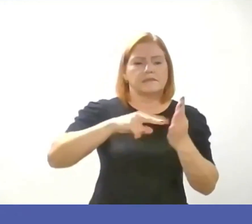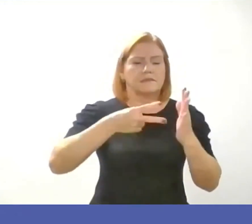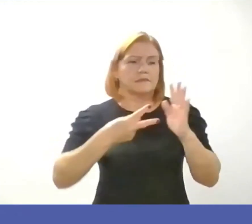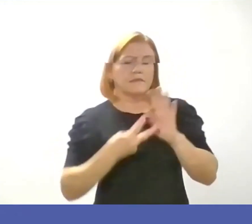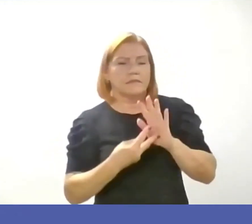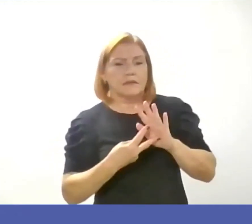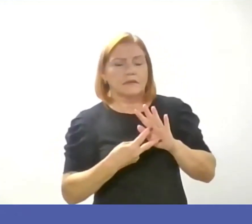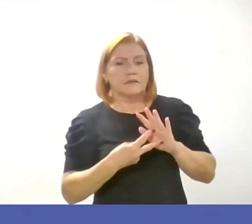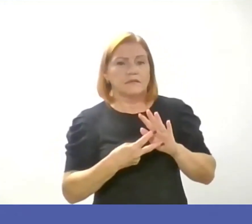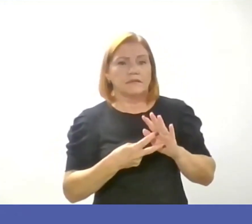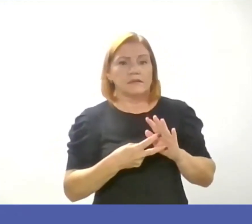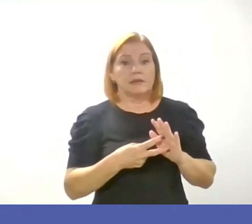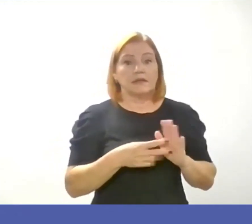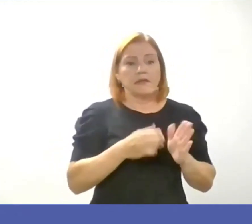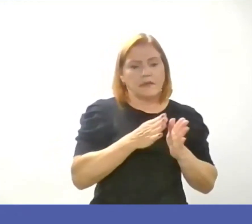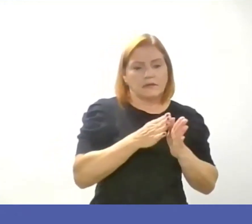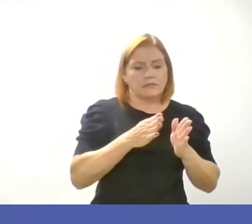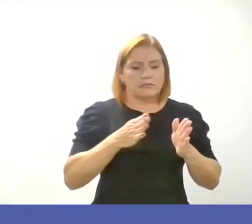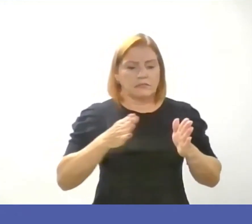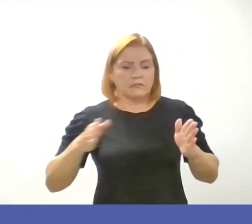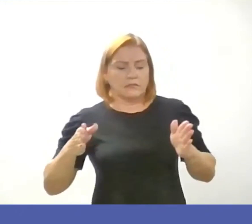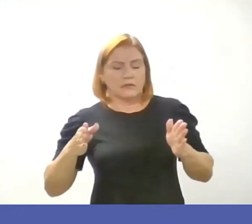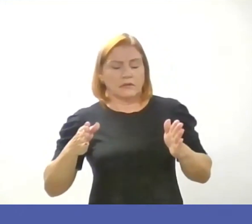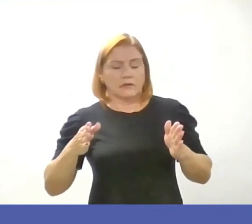compreende 12 horas de trabalho.